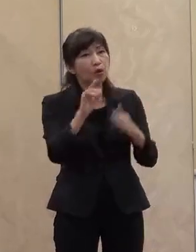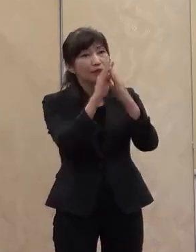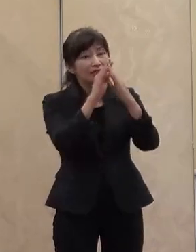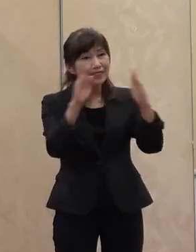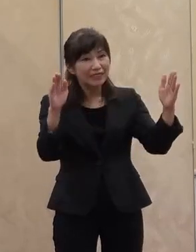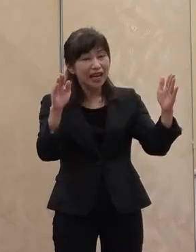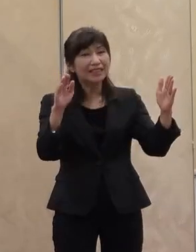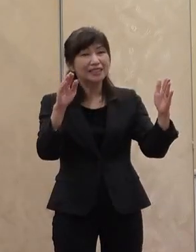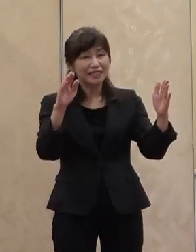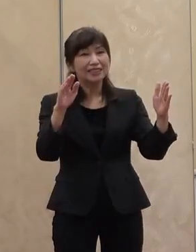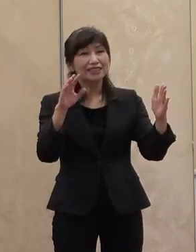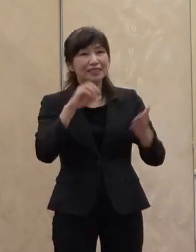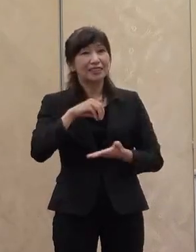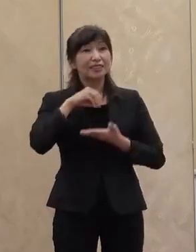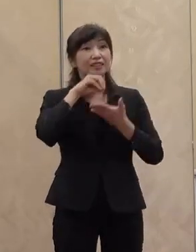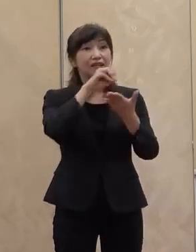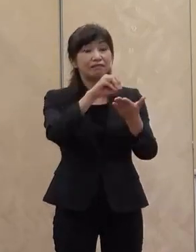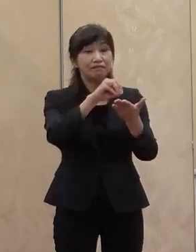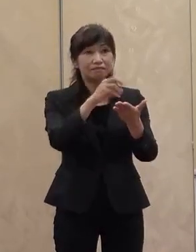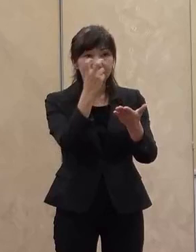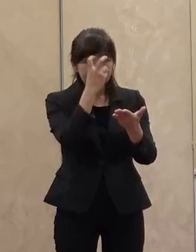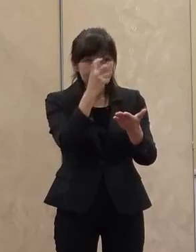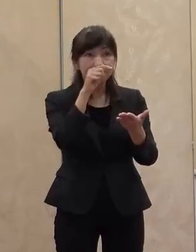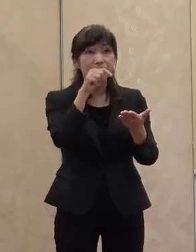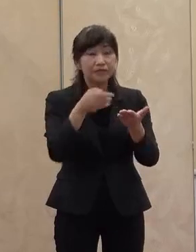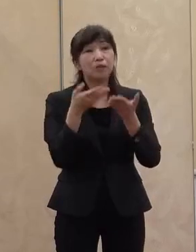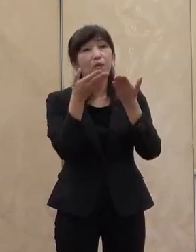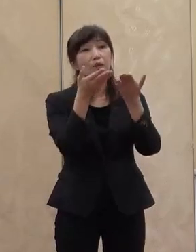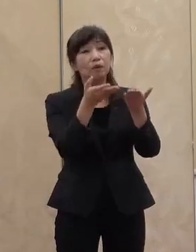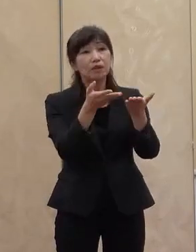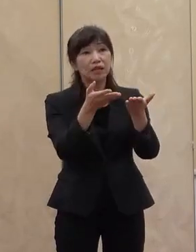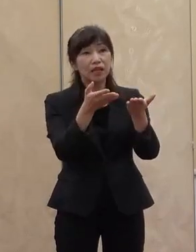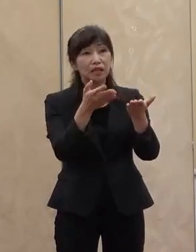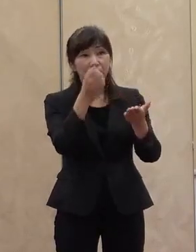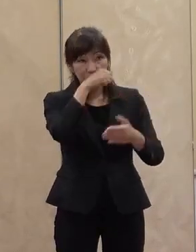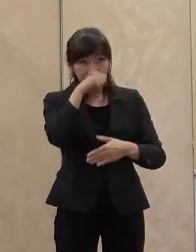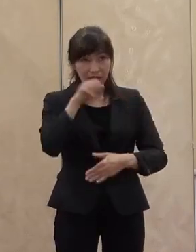審議で、そこでご審議をいただきたいというふうに思います。